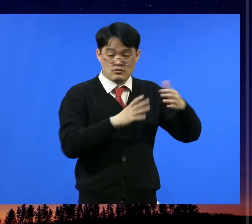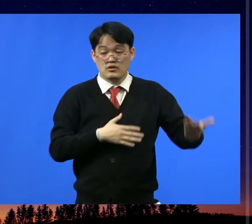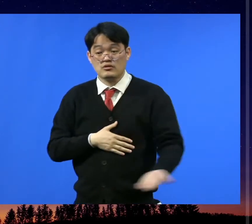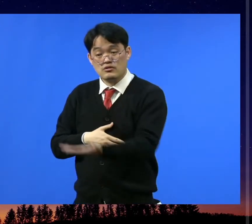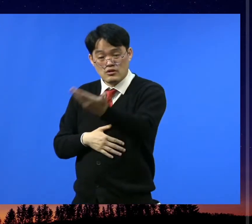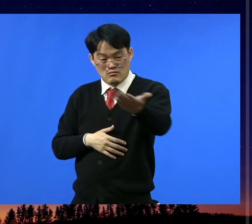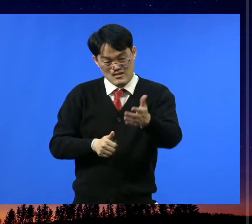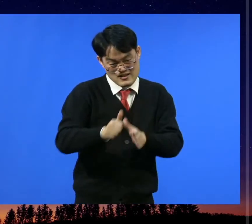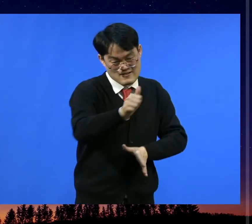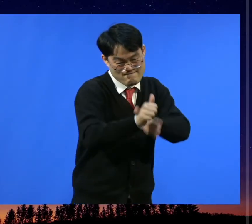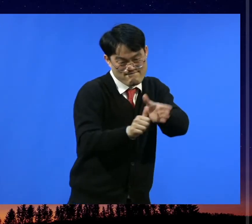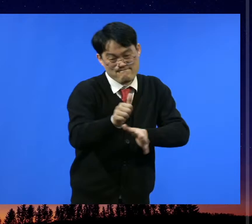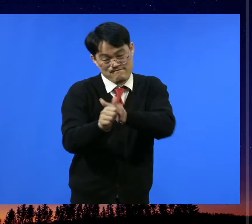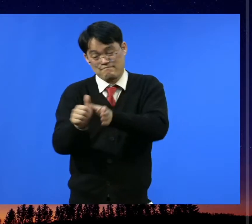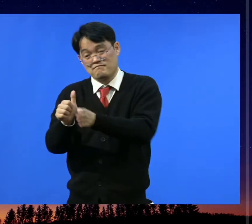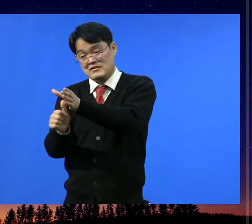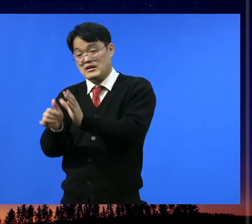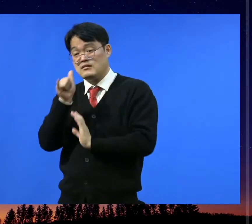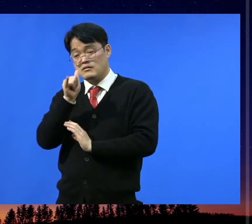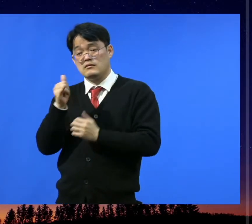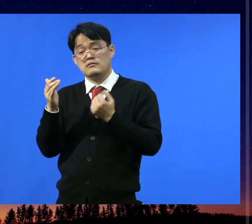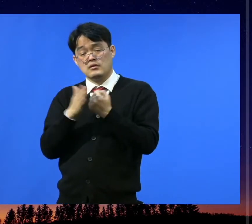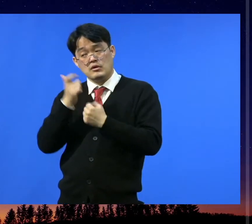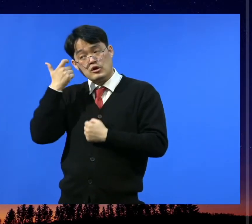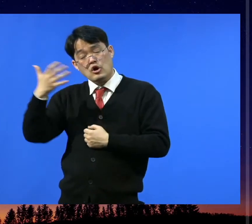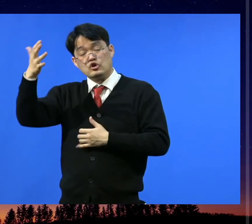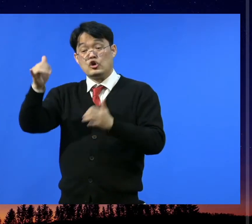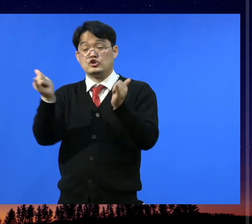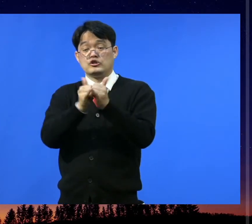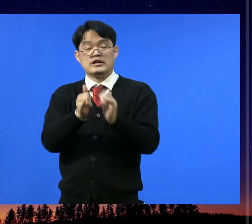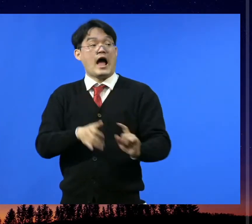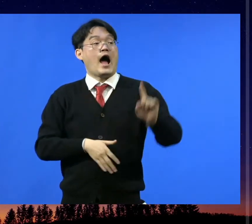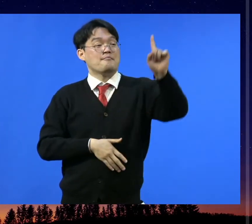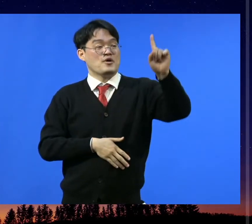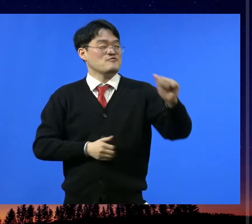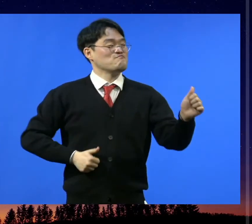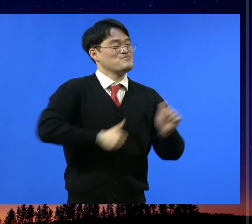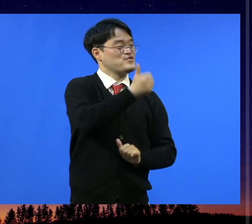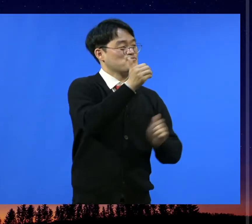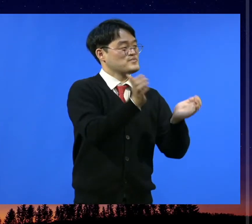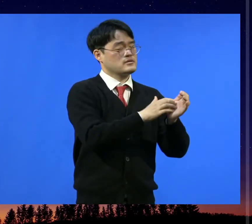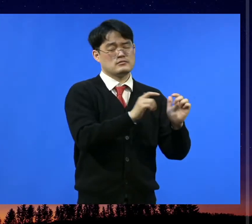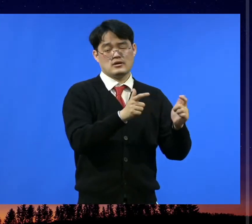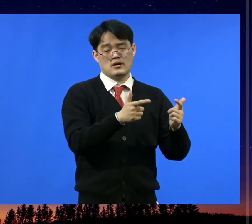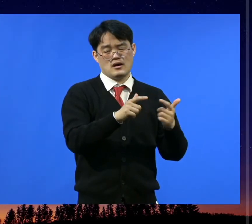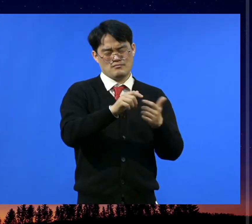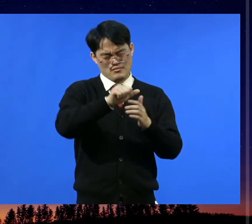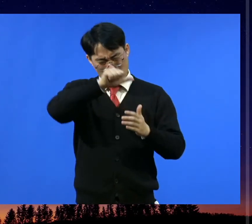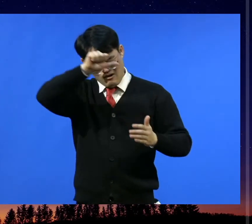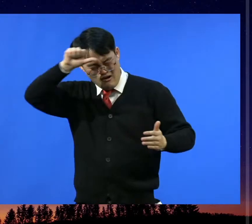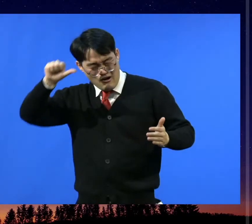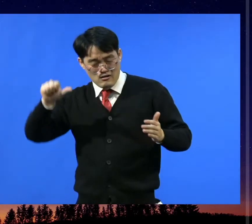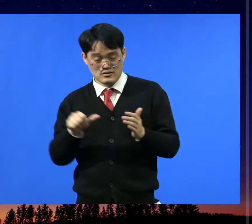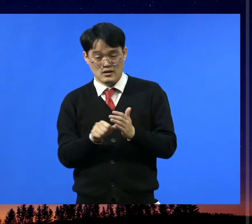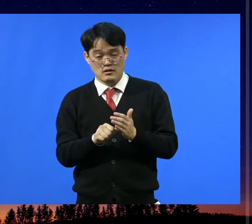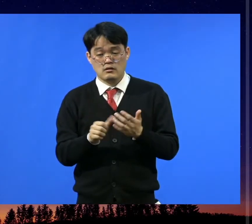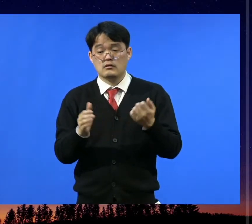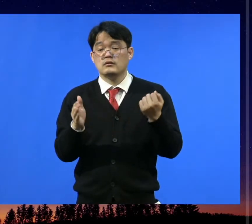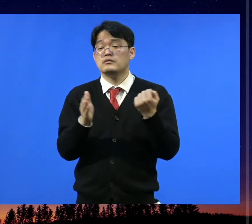그러므로 영적 전쟁은 한 번으로 끝나는 게 아니에요. 일평생이에요. 그러니까 기도도 마찬가지라는 겁니다.